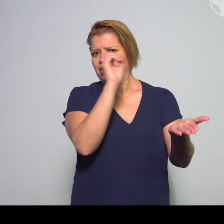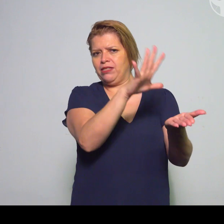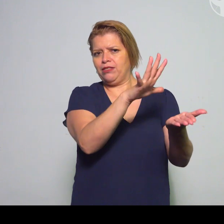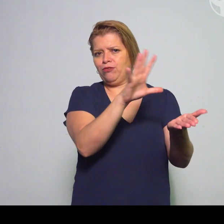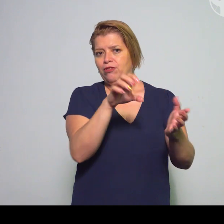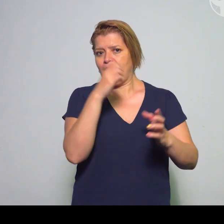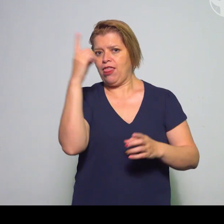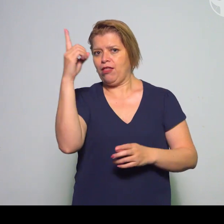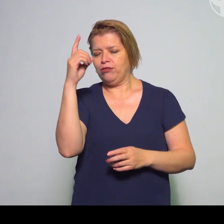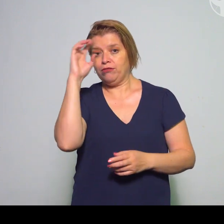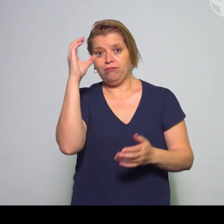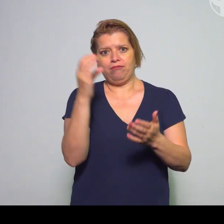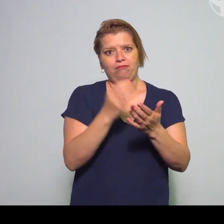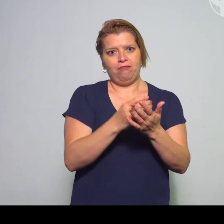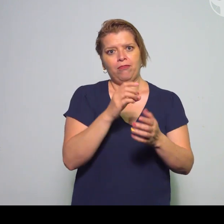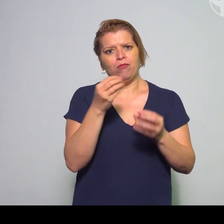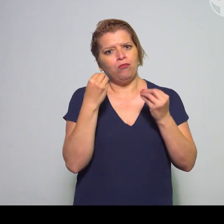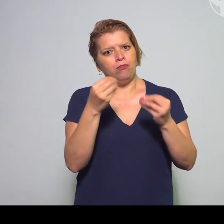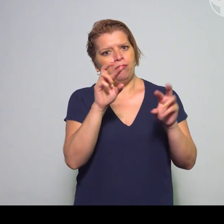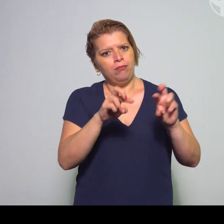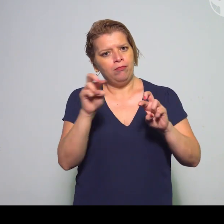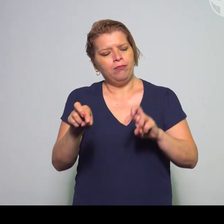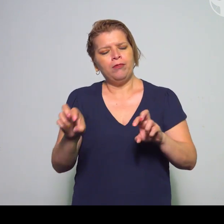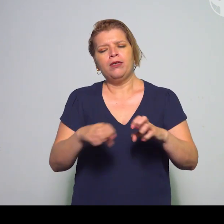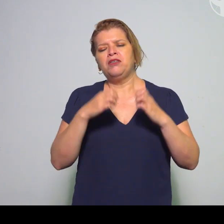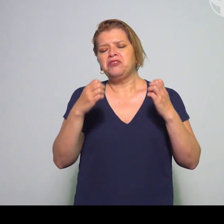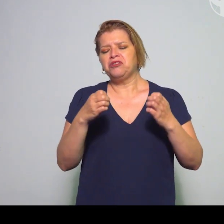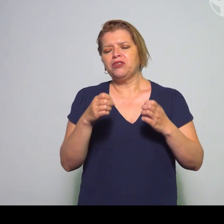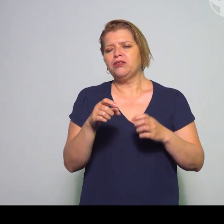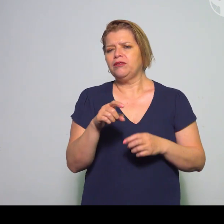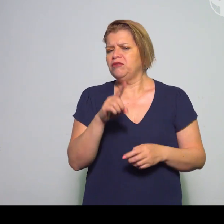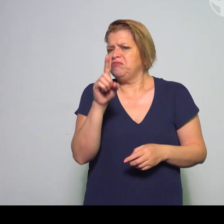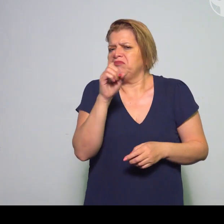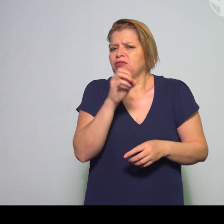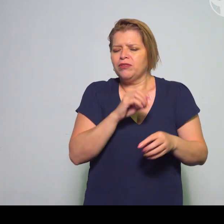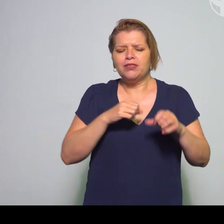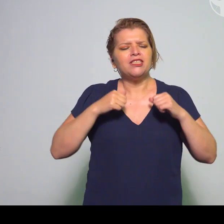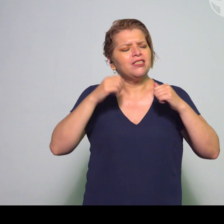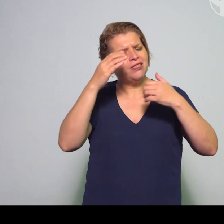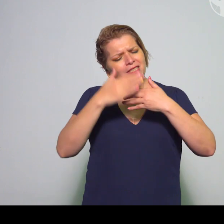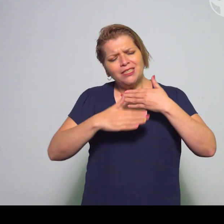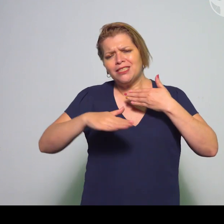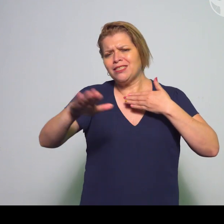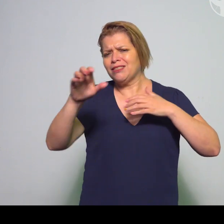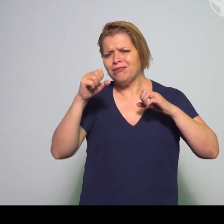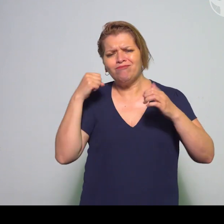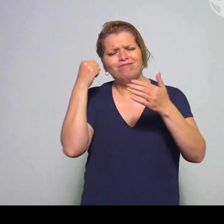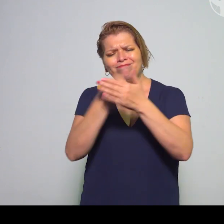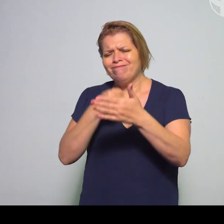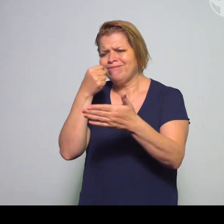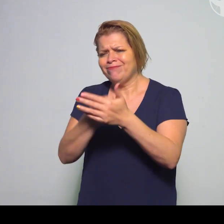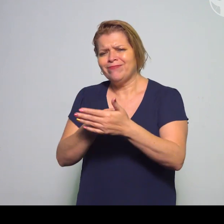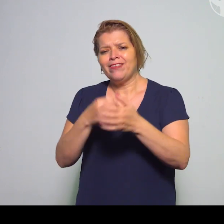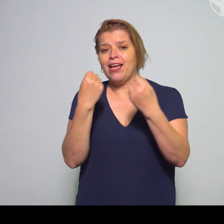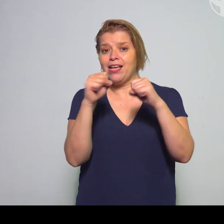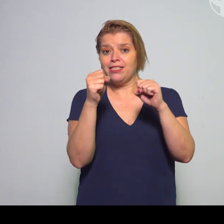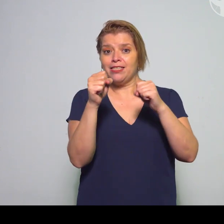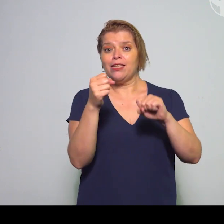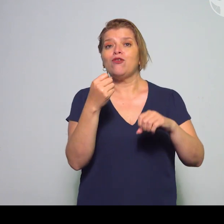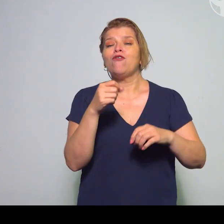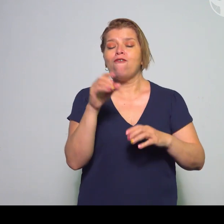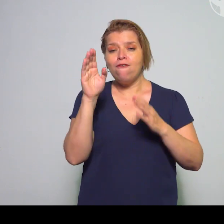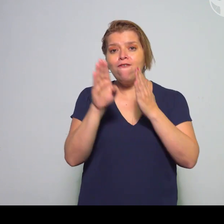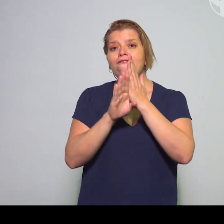bendición. Las crisis entonces no los definieron, al contrario, ellos continuaron haciendo lo que tenían que